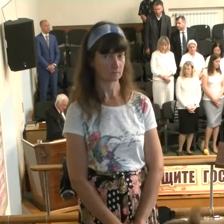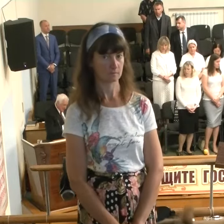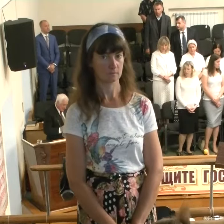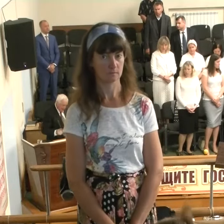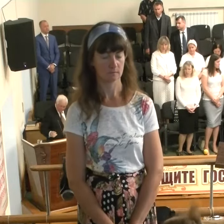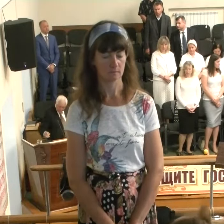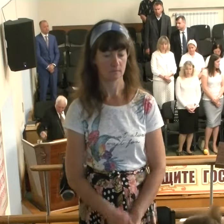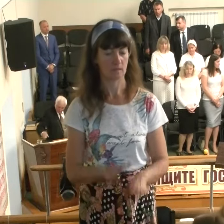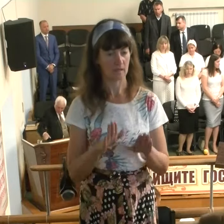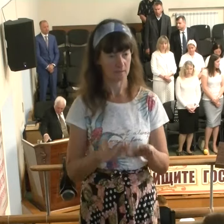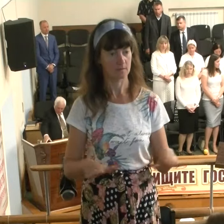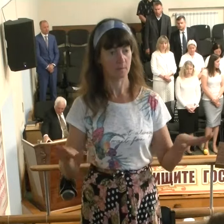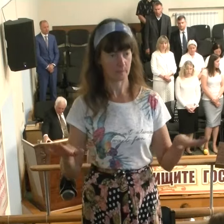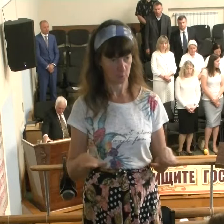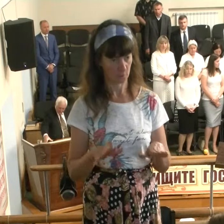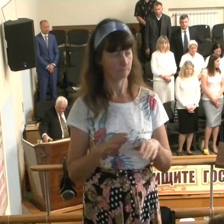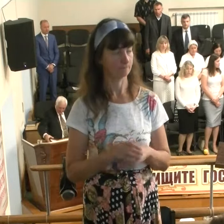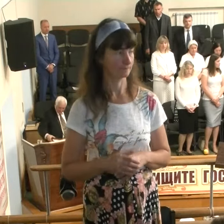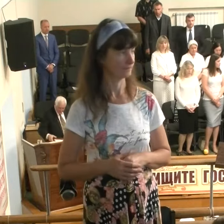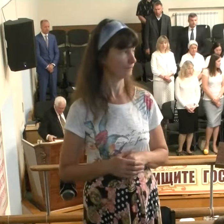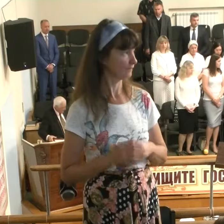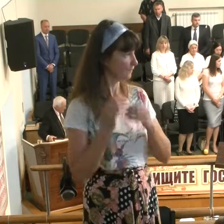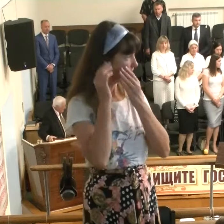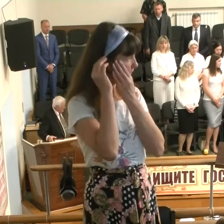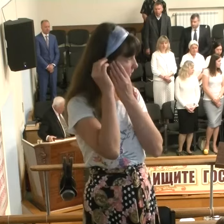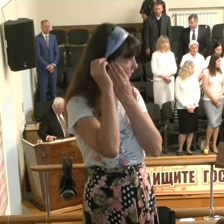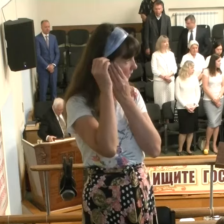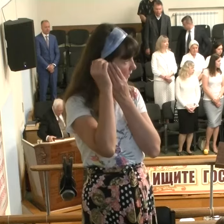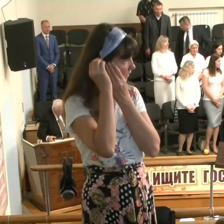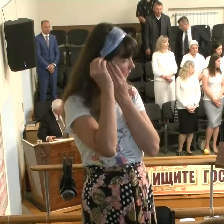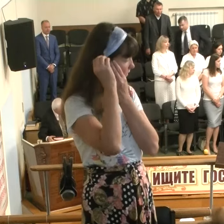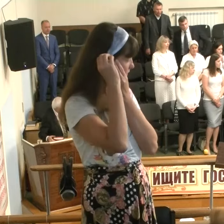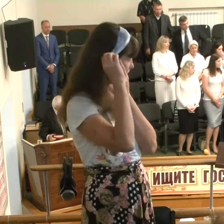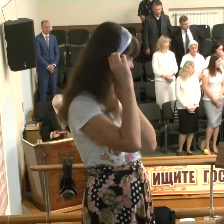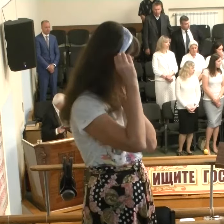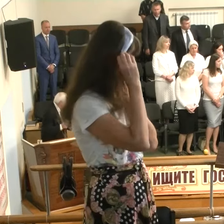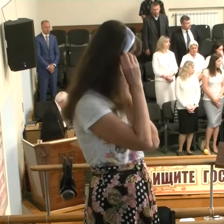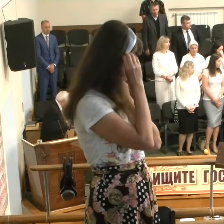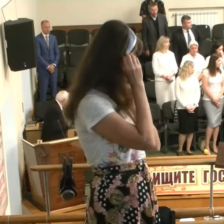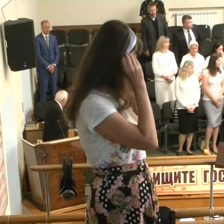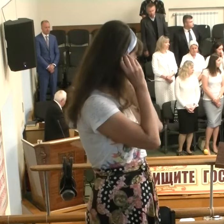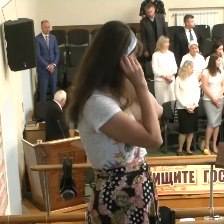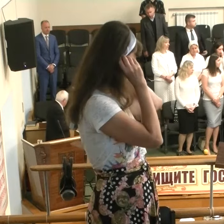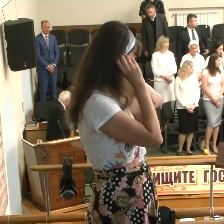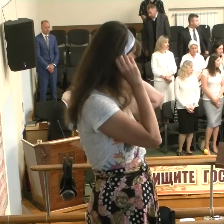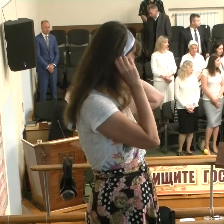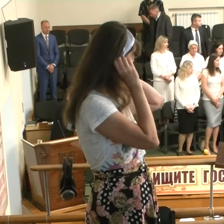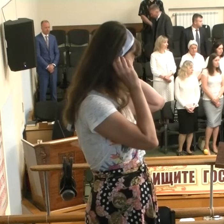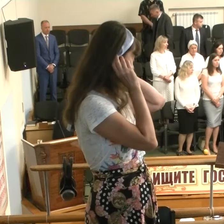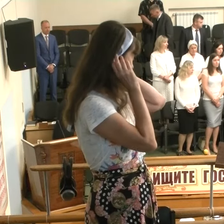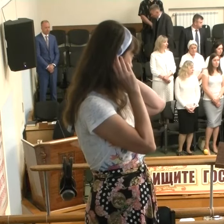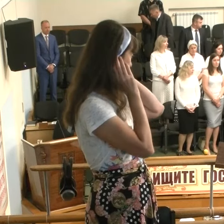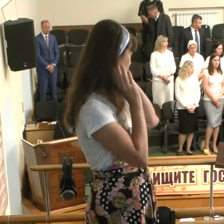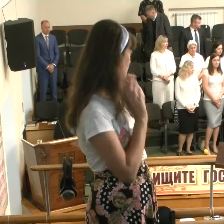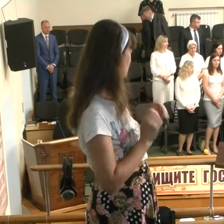споем, когда наши не готовятся. Что споем, где мы обязательно знаем, что ступень.